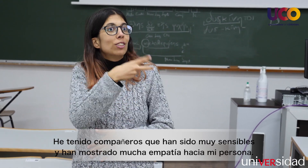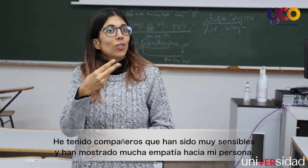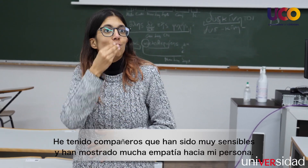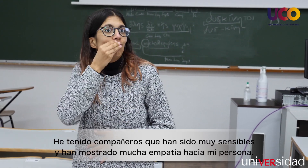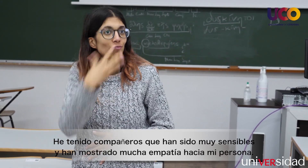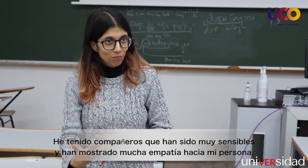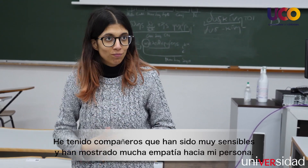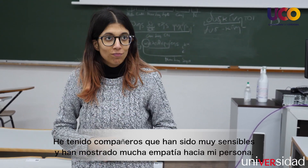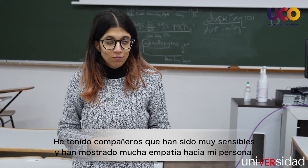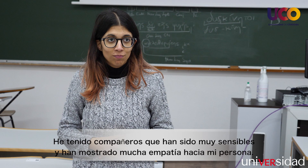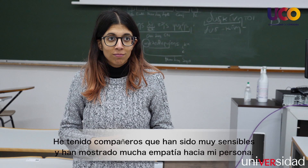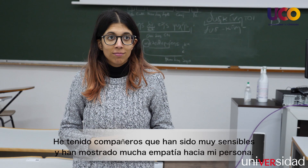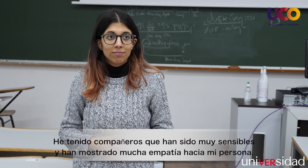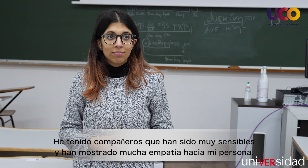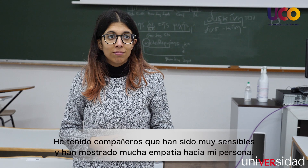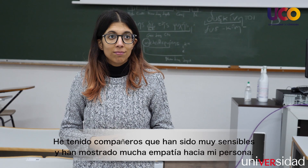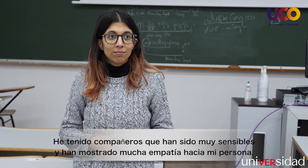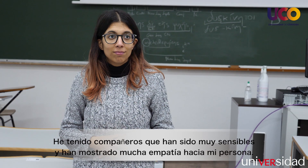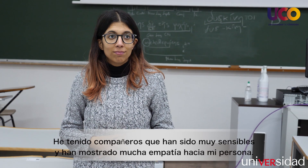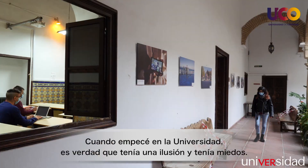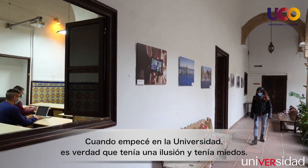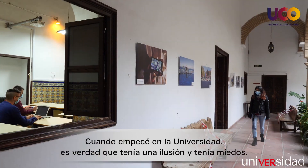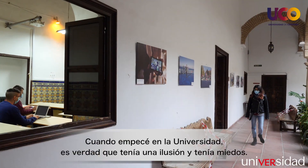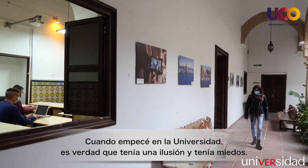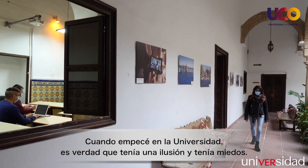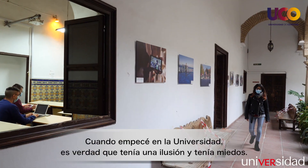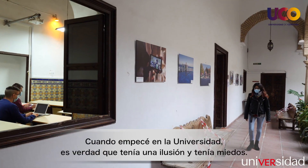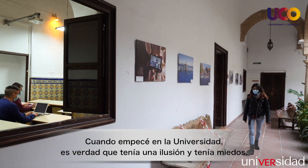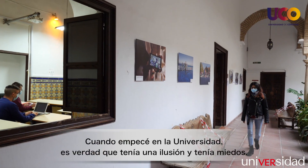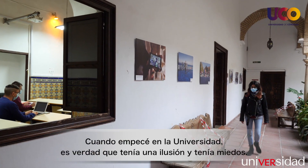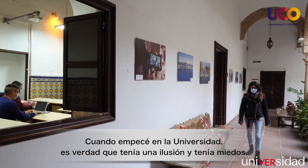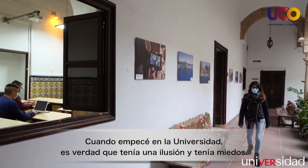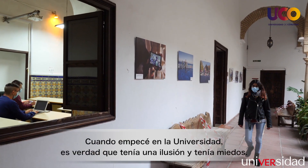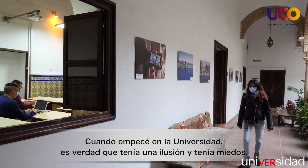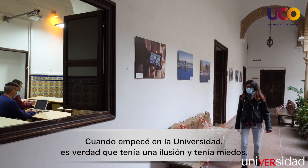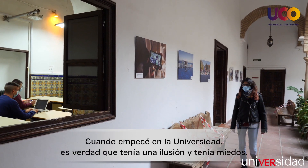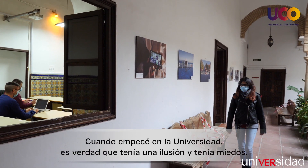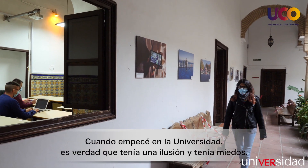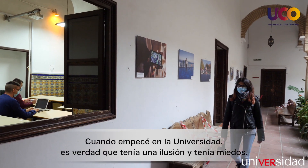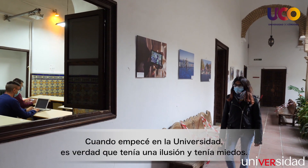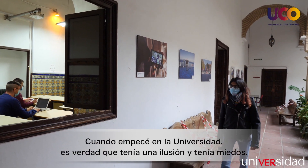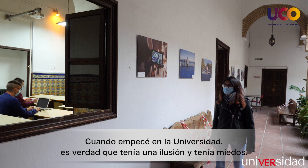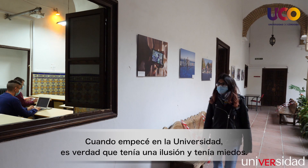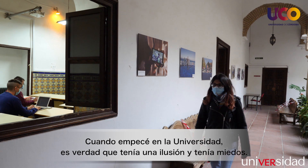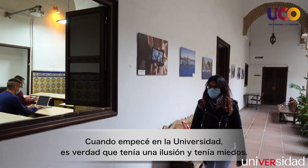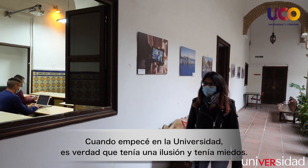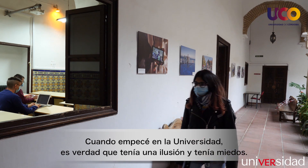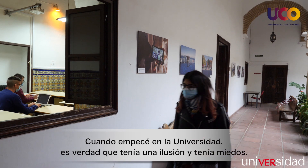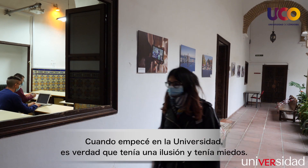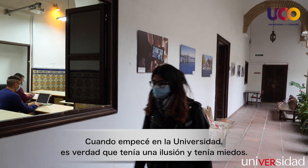mucha empatía hacia mi persona. Cuando yo empecé en la universidad, es verdad que tenía una ilusión